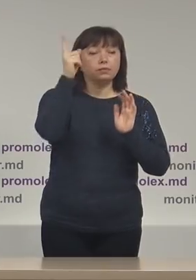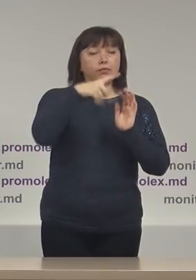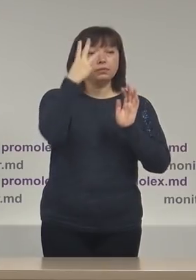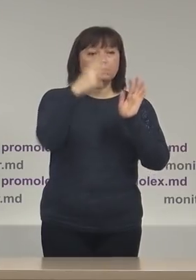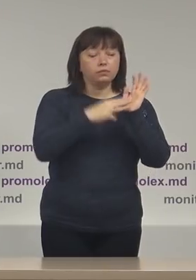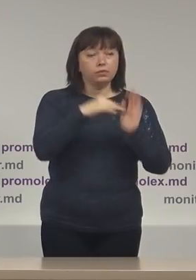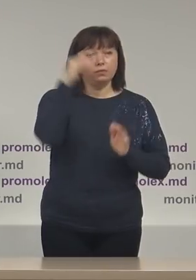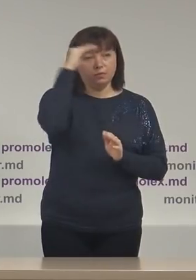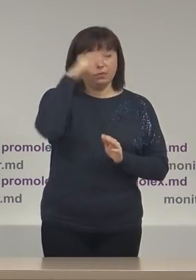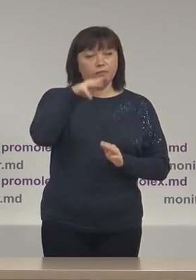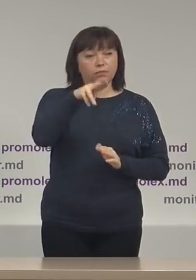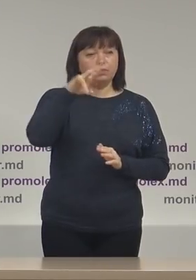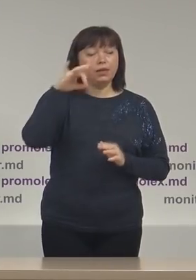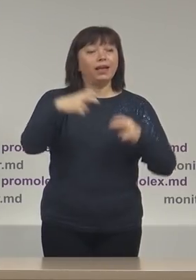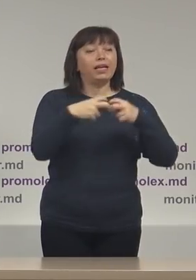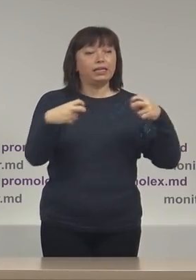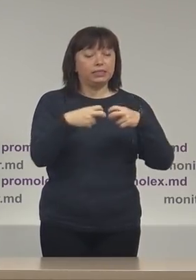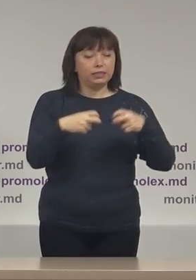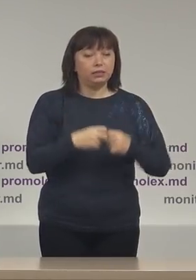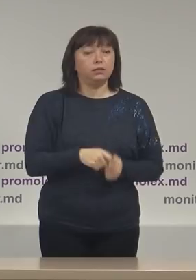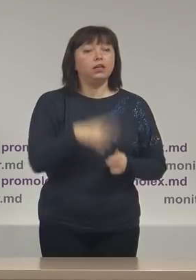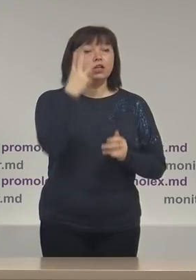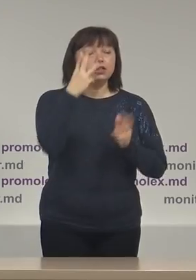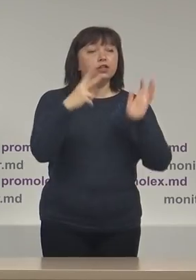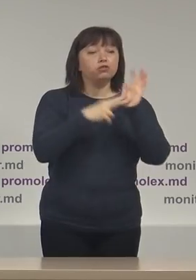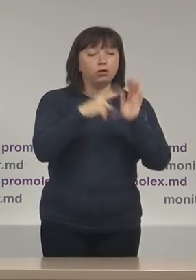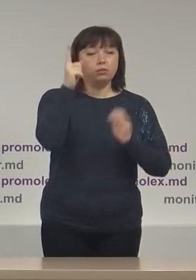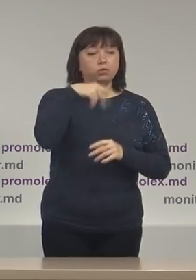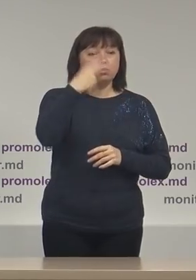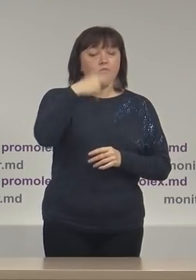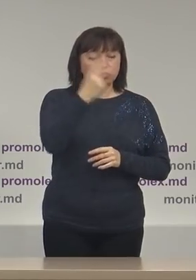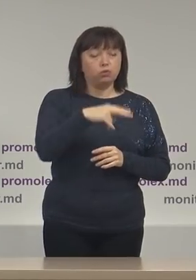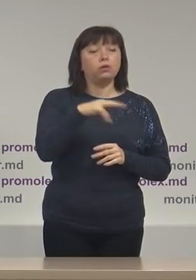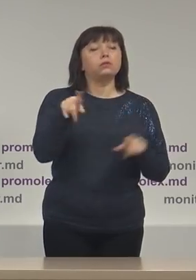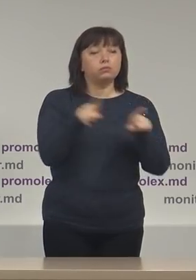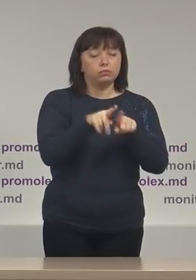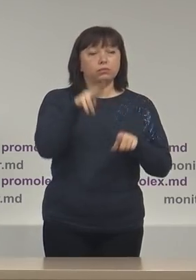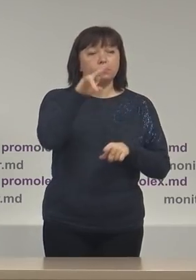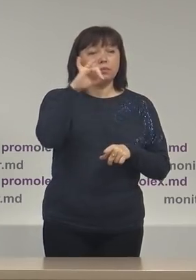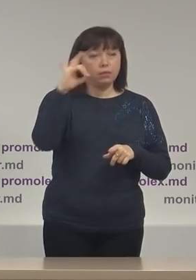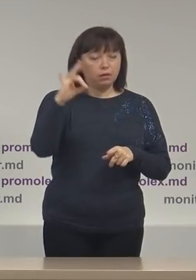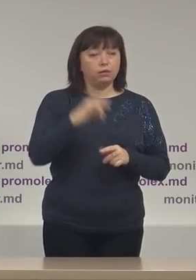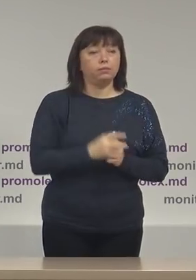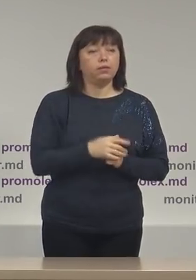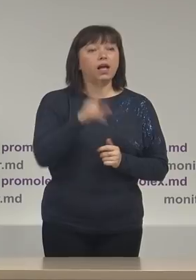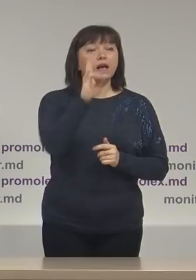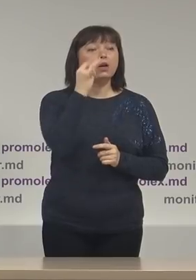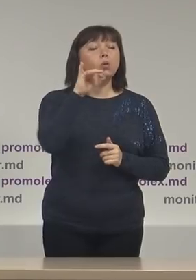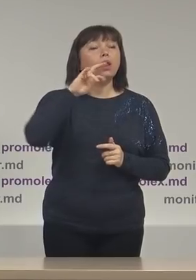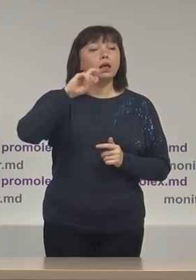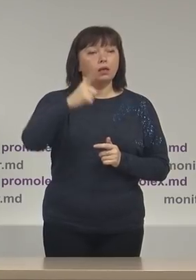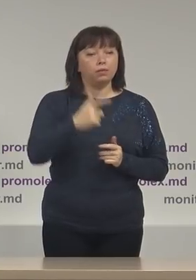37/38 Regiunea Transnistriană Rezina, 37/22 Regiunea Transnistriană Creuleni,